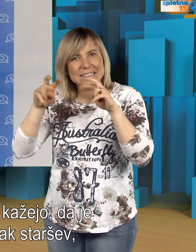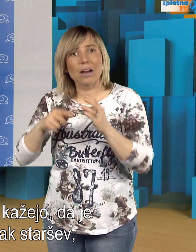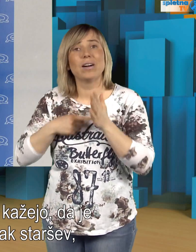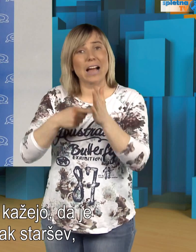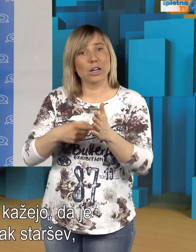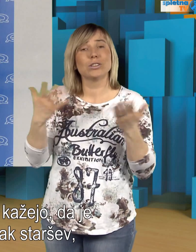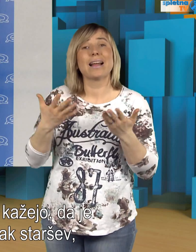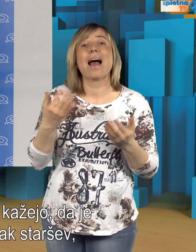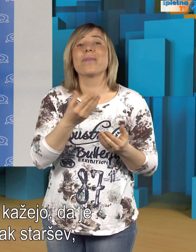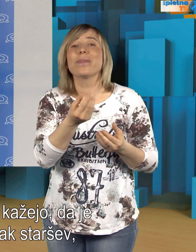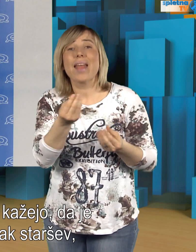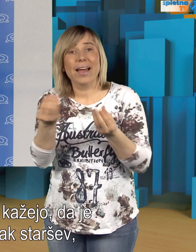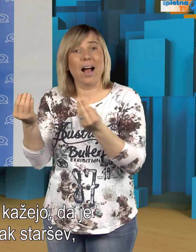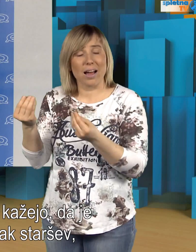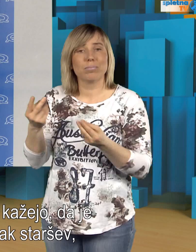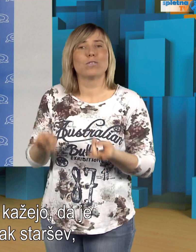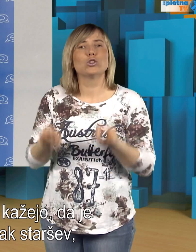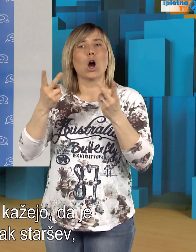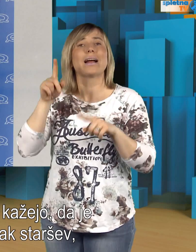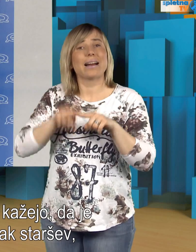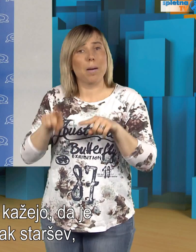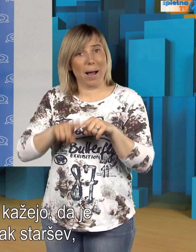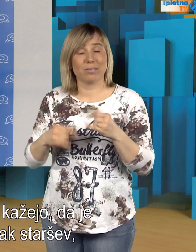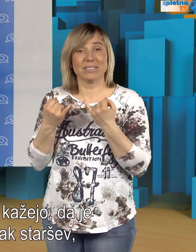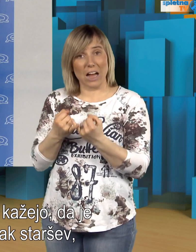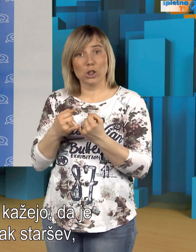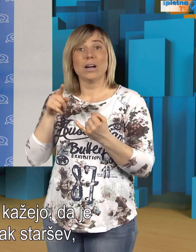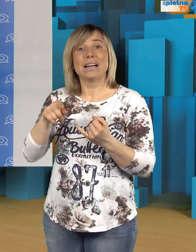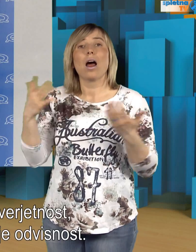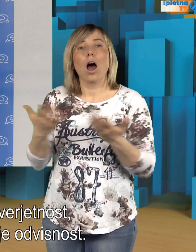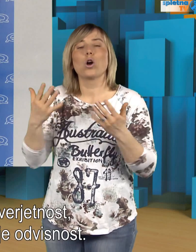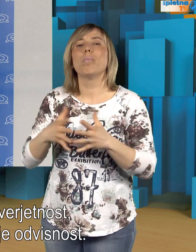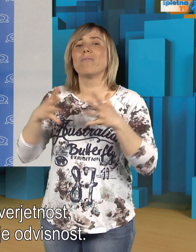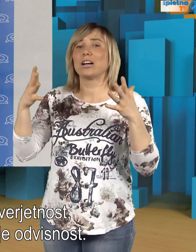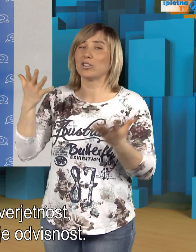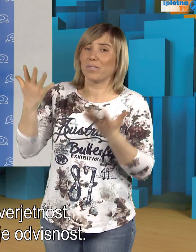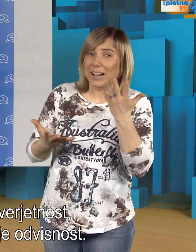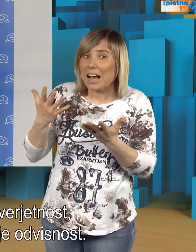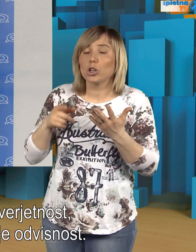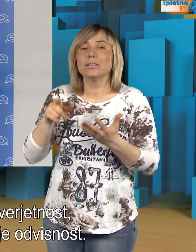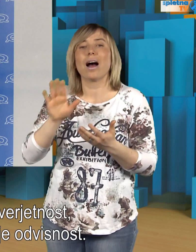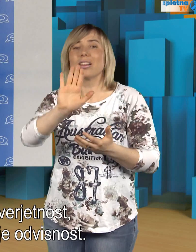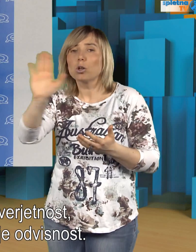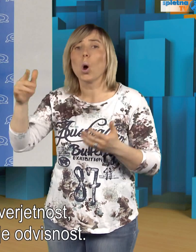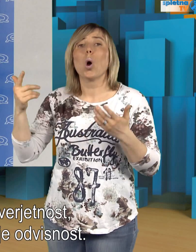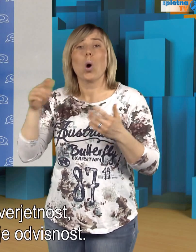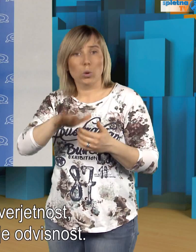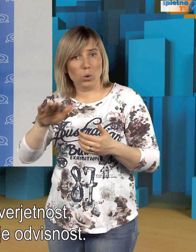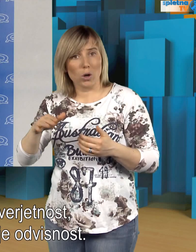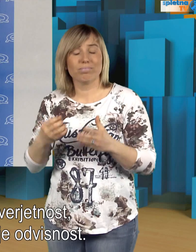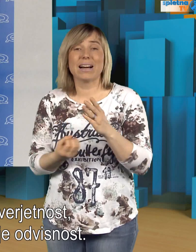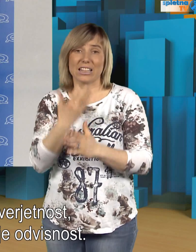Izkušnje in raziskave kažejo, da je nekaj vzgojnih napak staršev, ki lahko povečajo verjetnost, da njihov otrok